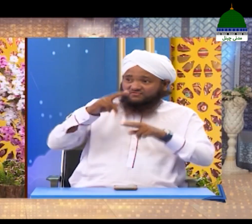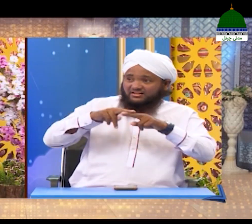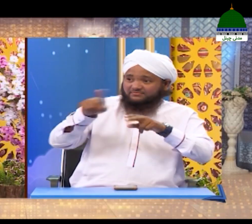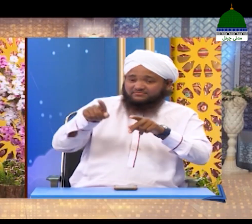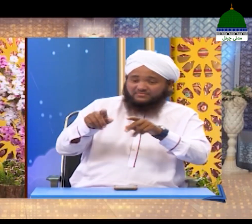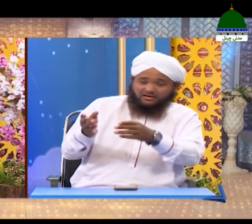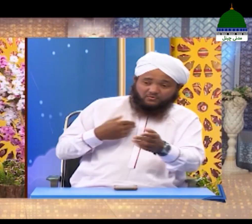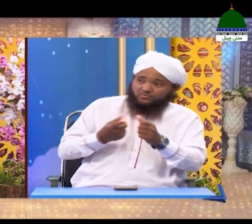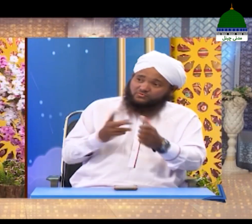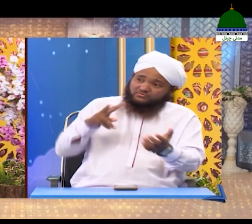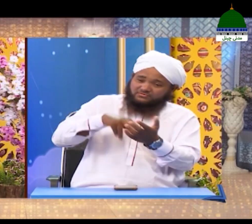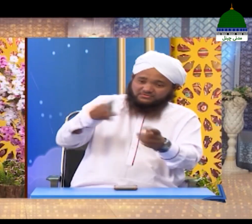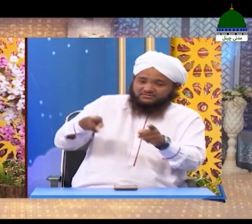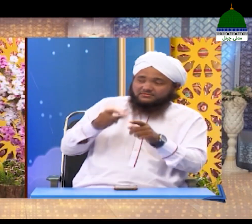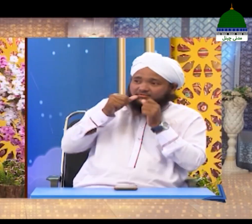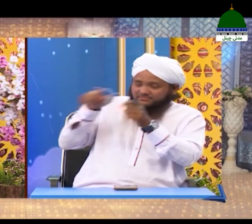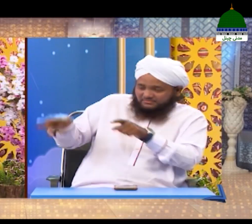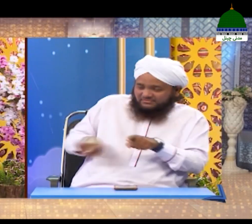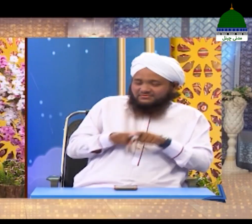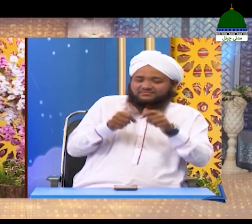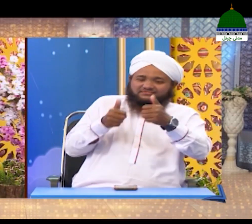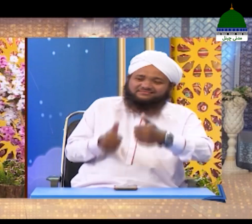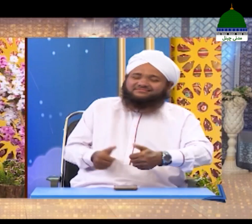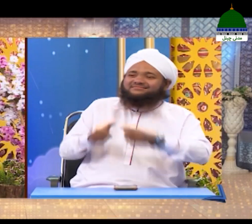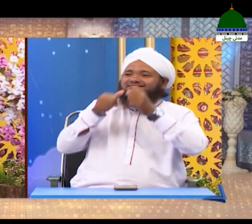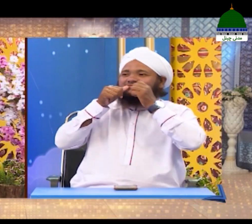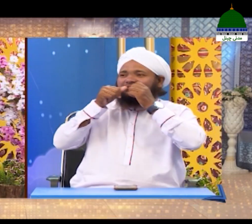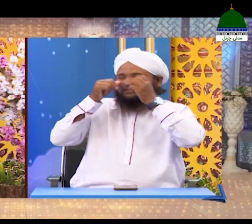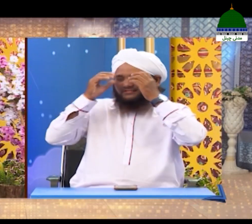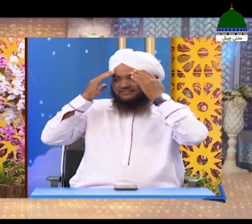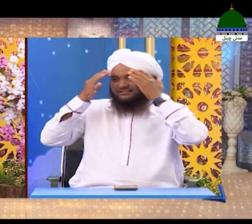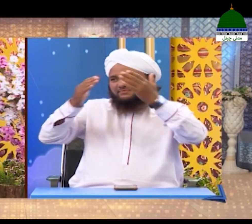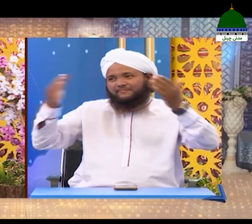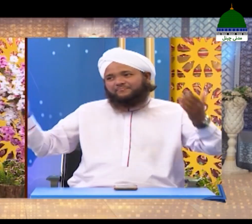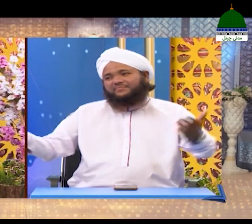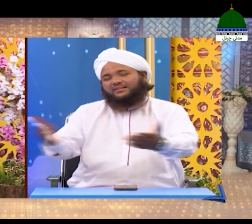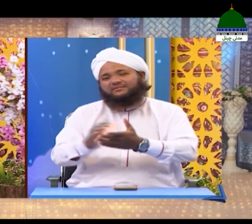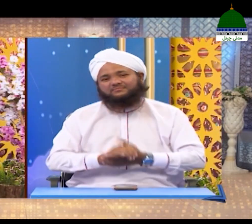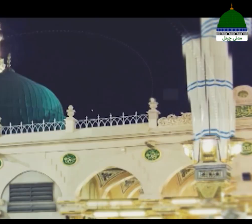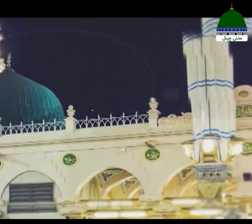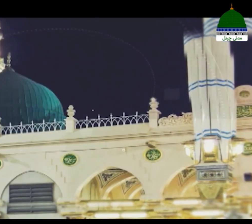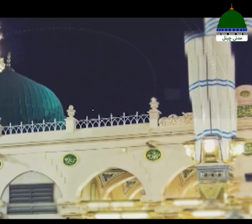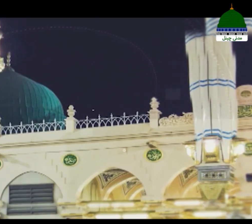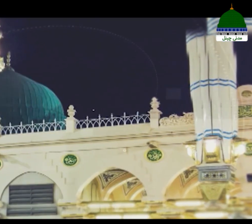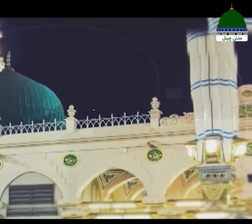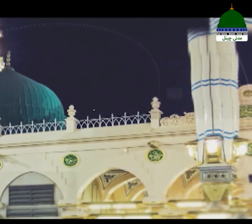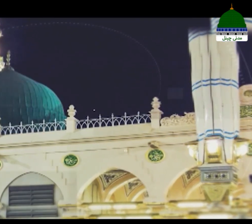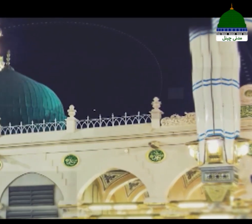بٹھاتی۔ صلو علی الحبیب صلی اللہ تعالیٰ علی محمد صلی اللہ